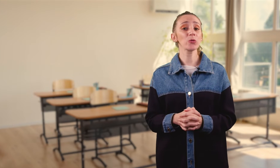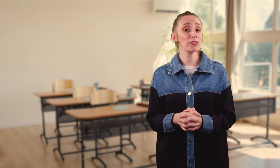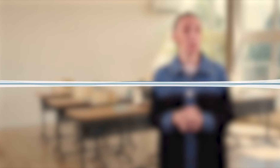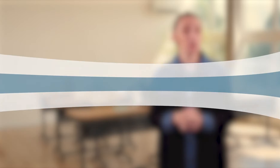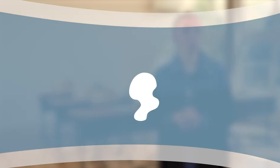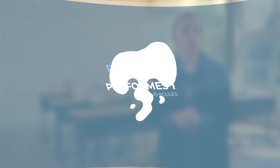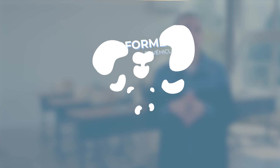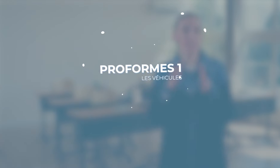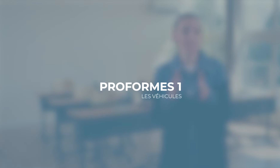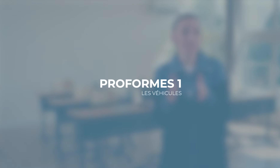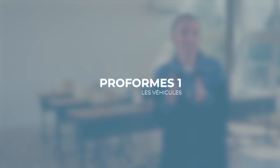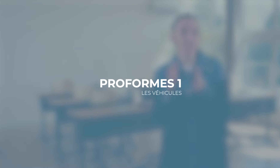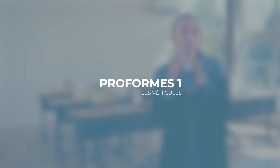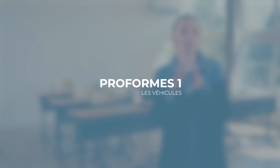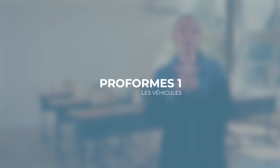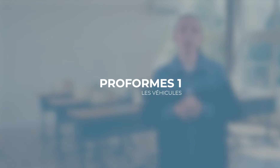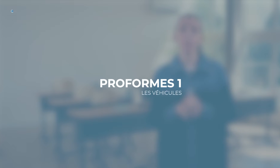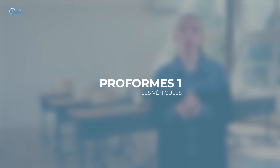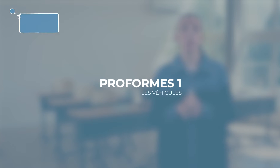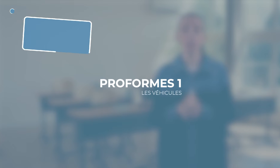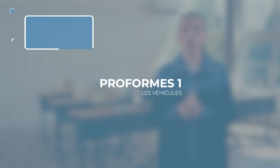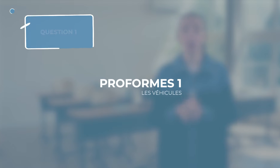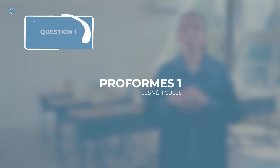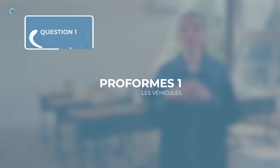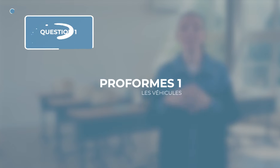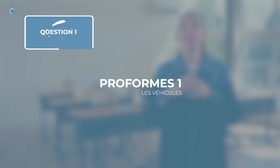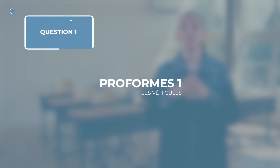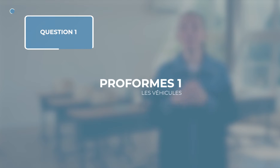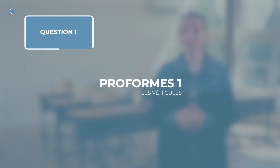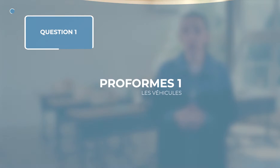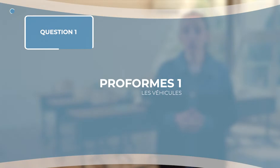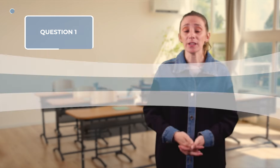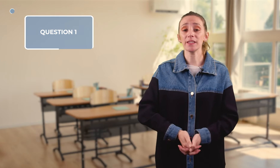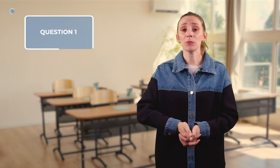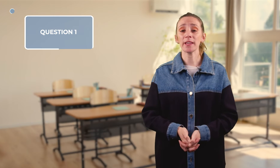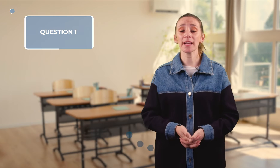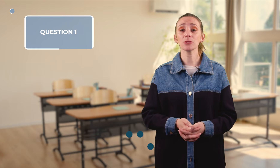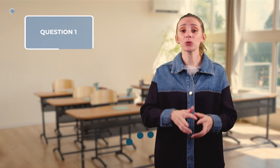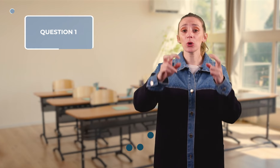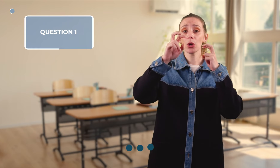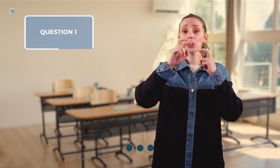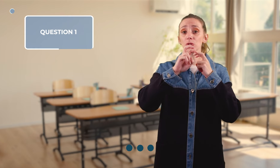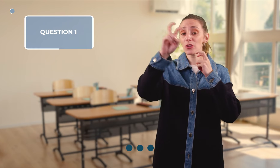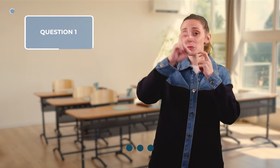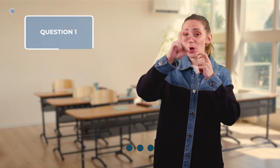va voir maintenant, on va s'intéresser particulièrement aux proformes des véhicules, des moyens de